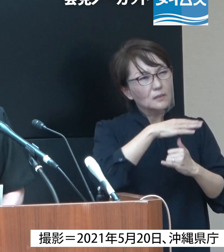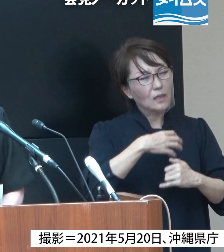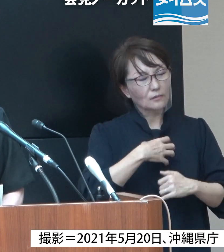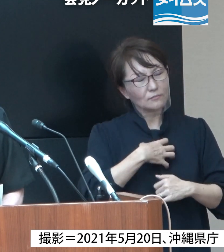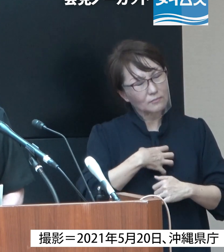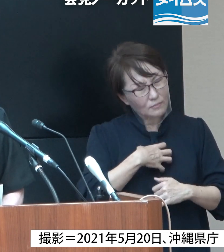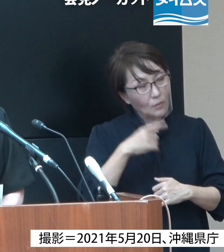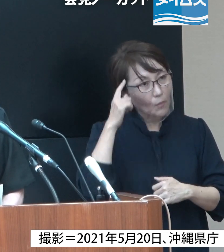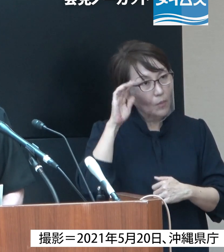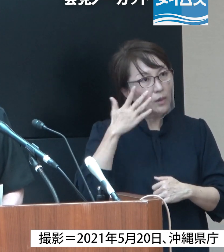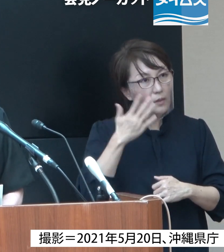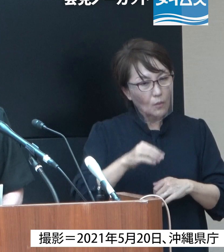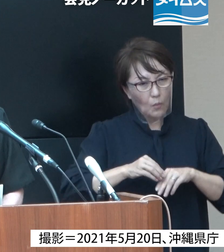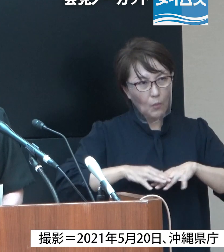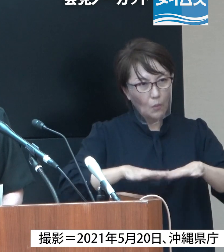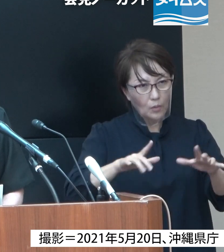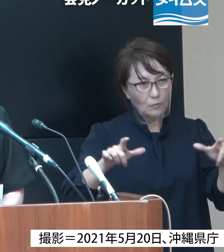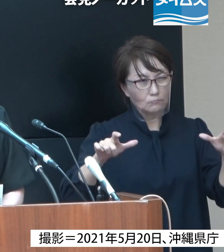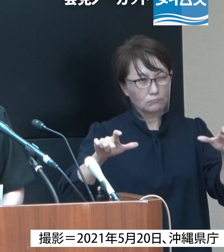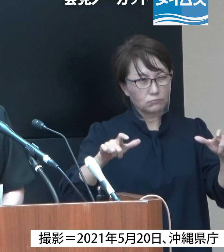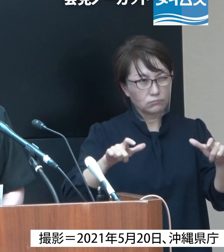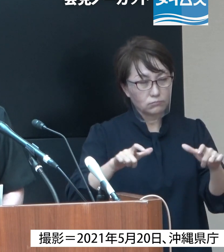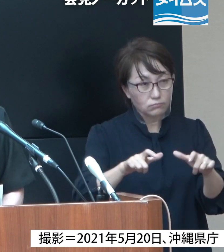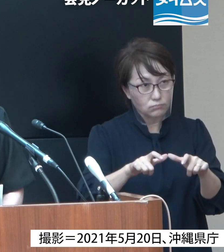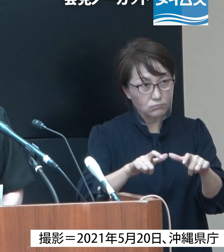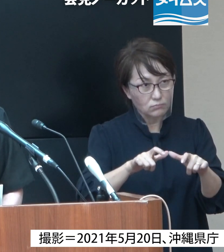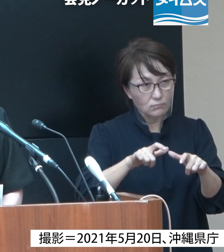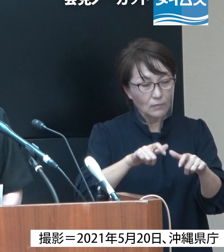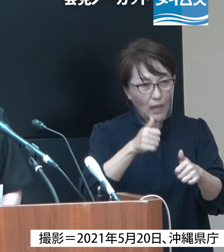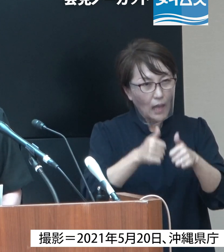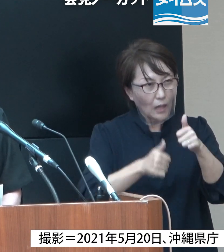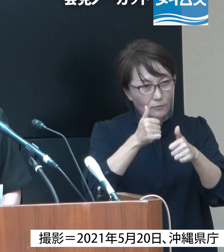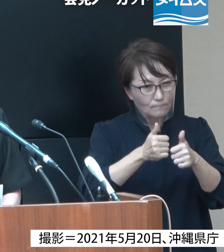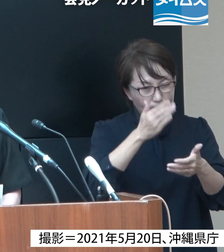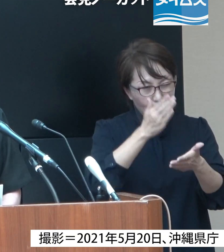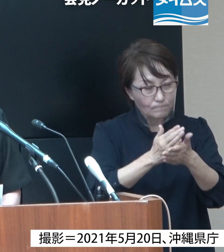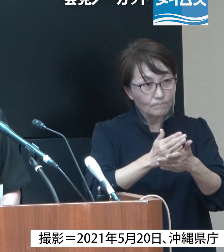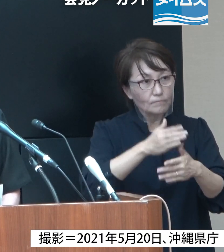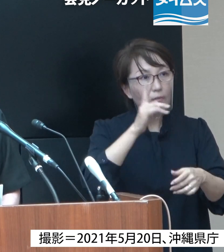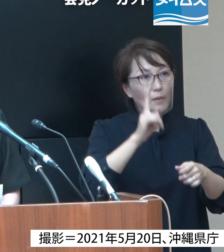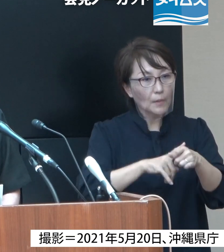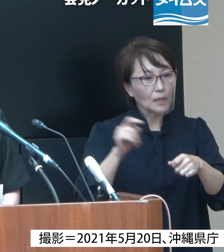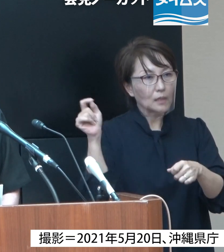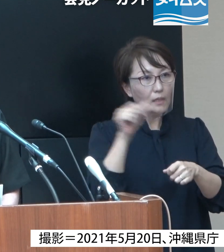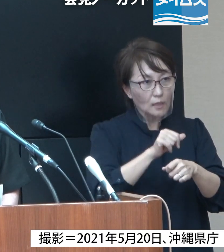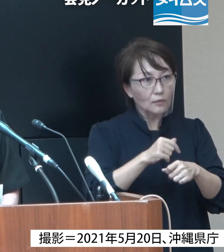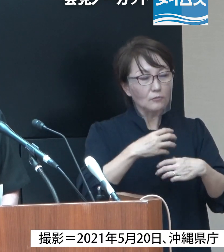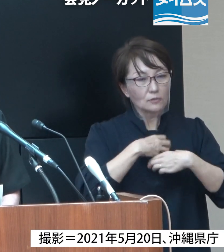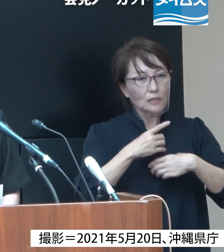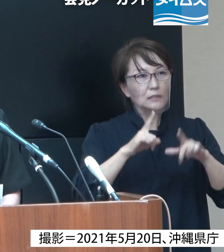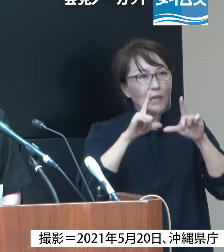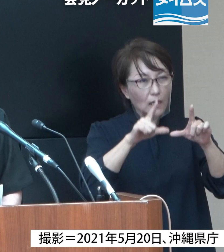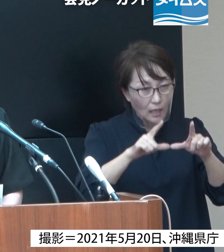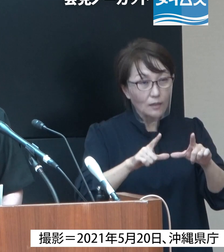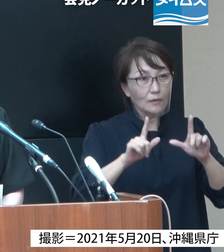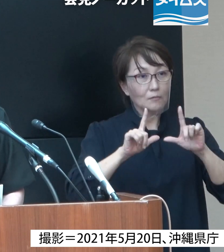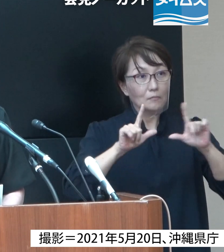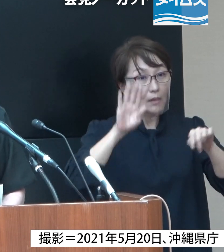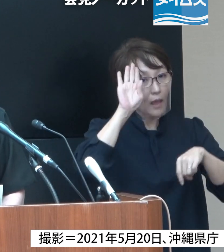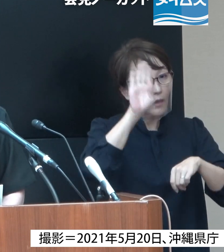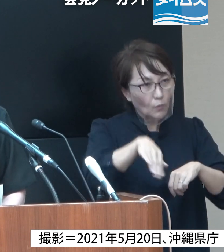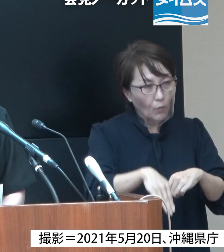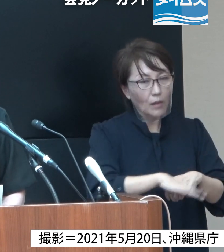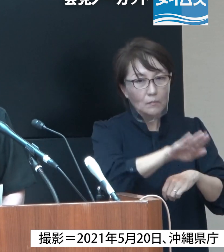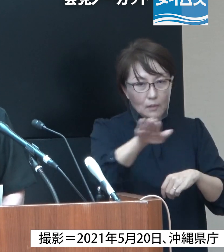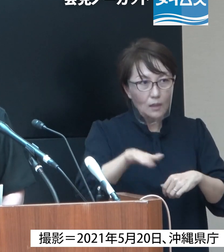ロナウイルス感染拡大をもう早く食い止めるためのこの緊急事態宣言にぜひ協力をしていただきたいというように考